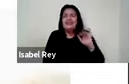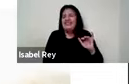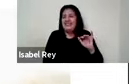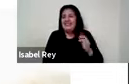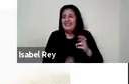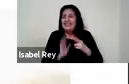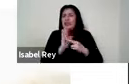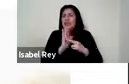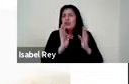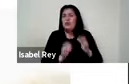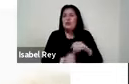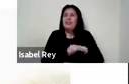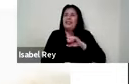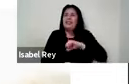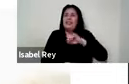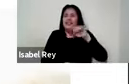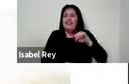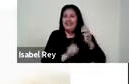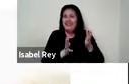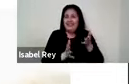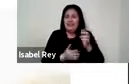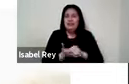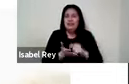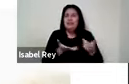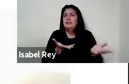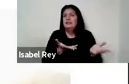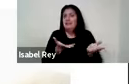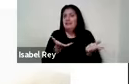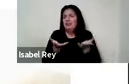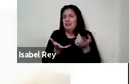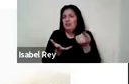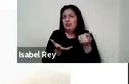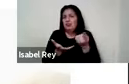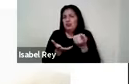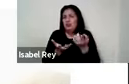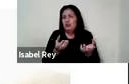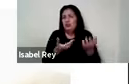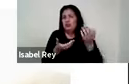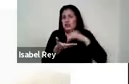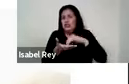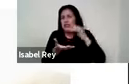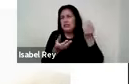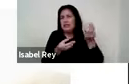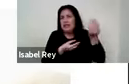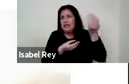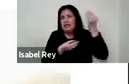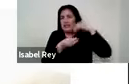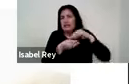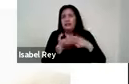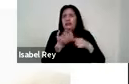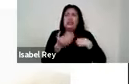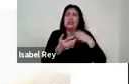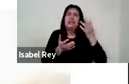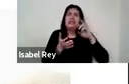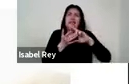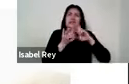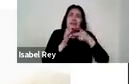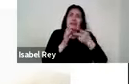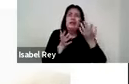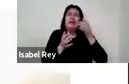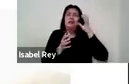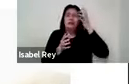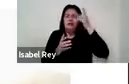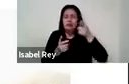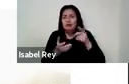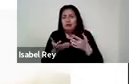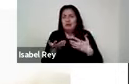niña robot andina que justamente lleva no solamente contenidos, no solamente conceptos, no solamente una carga